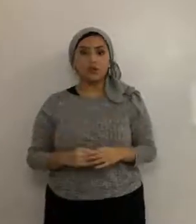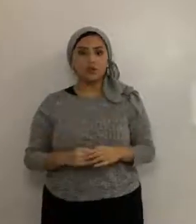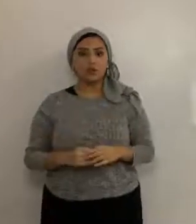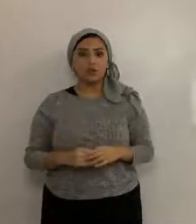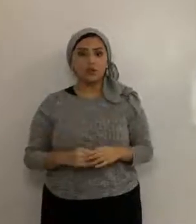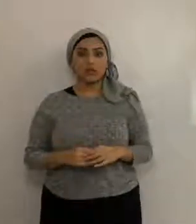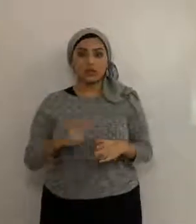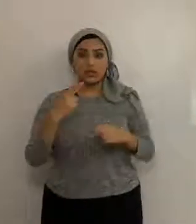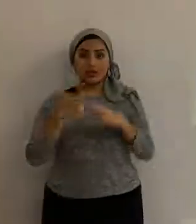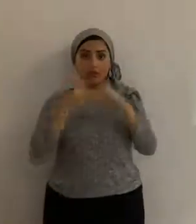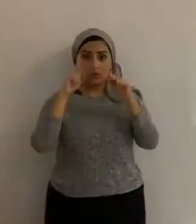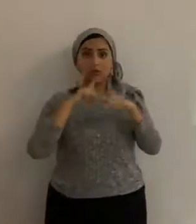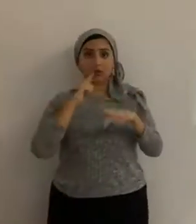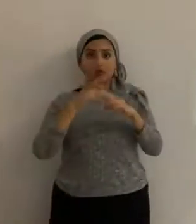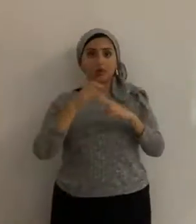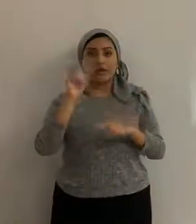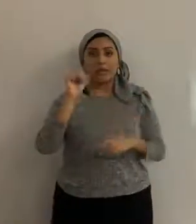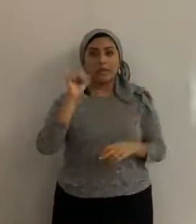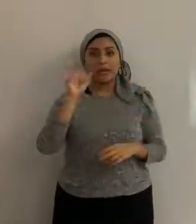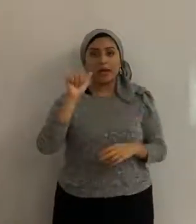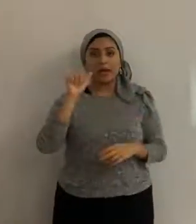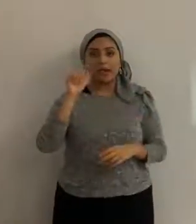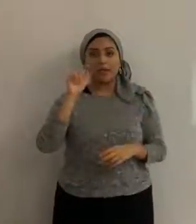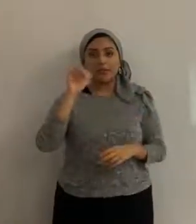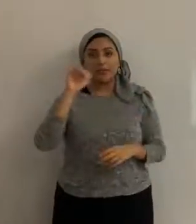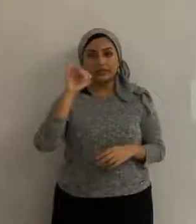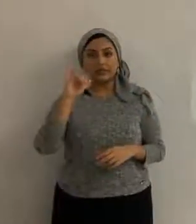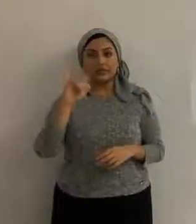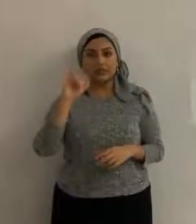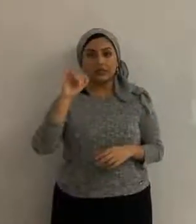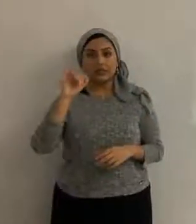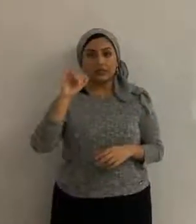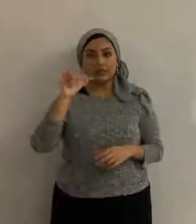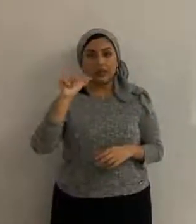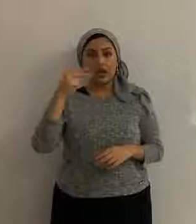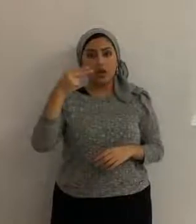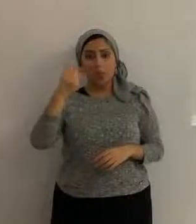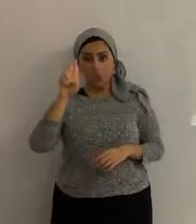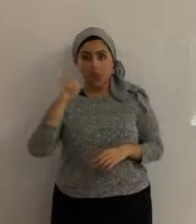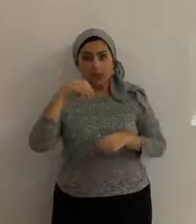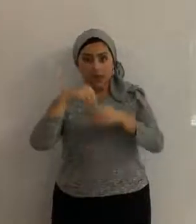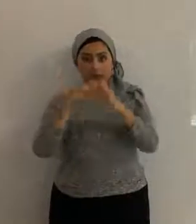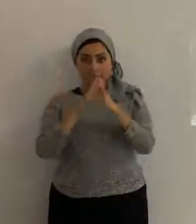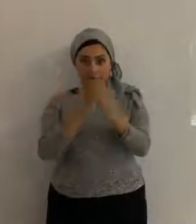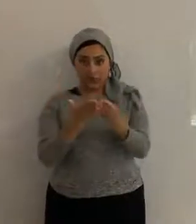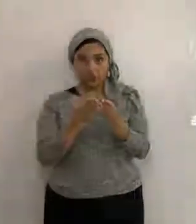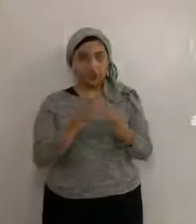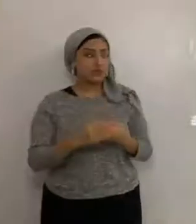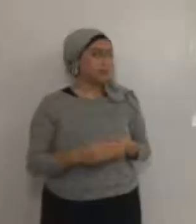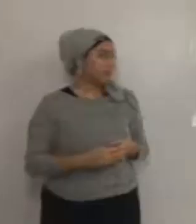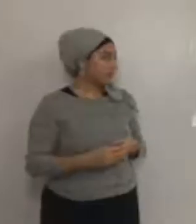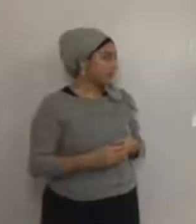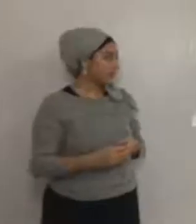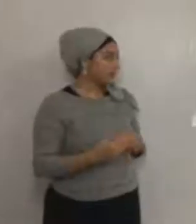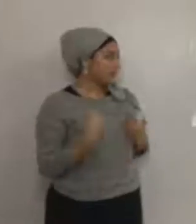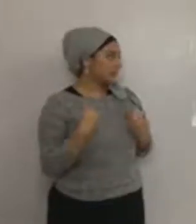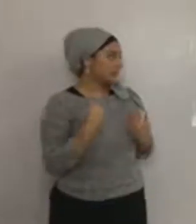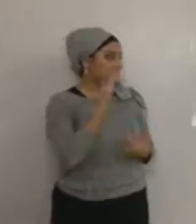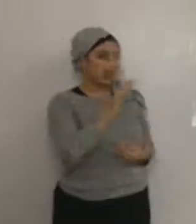era judío, la guerra de los judíos. Y aquí en este libro, en el libro 7, por así decirlo, aquí lo